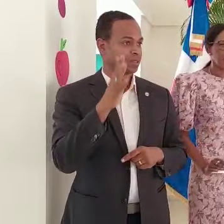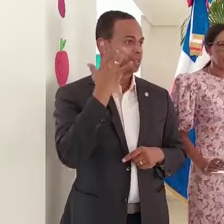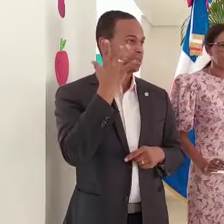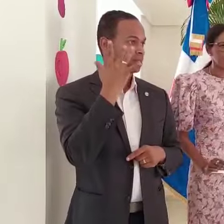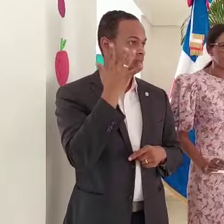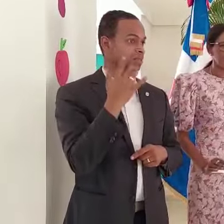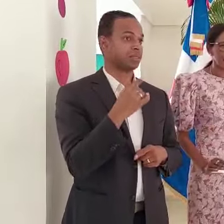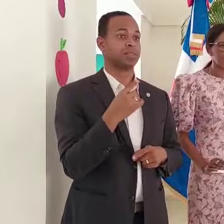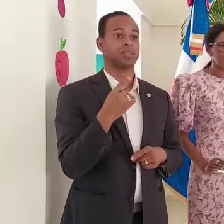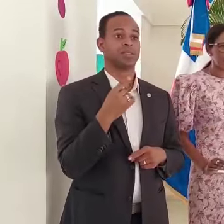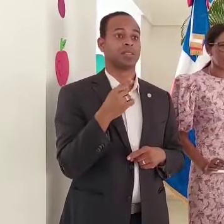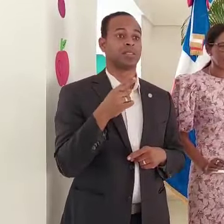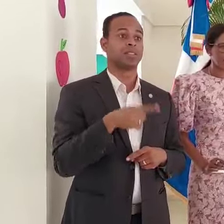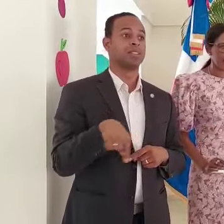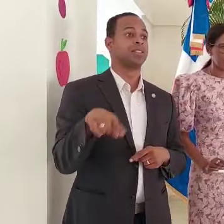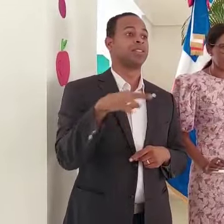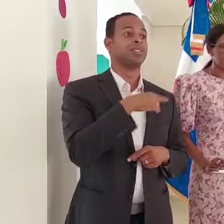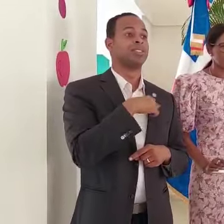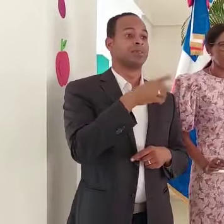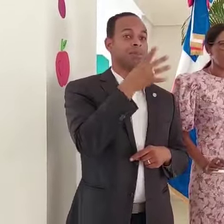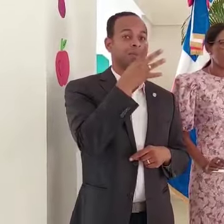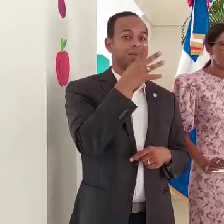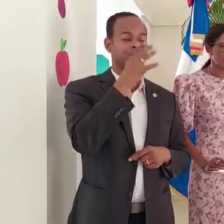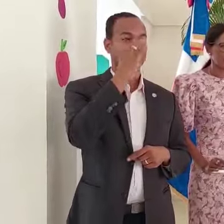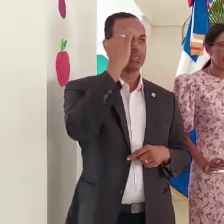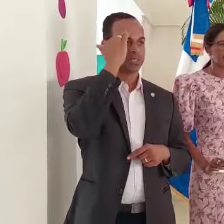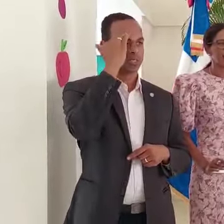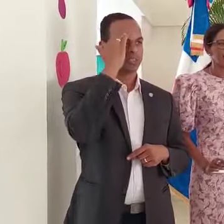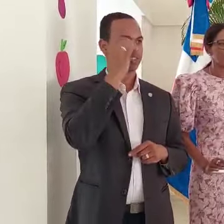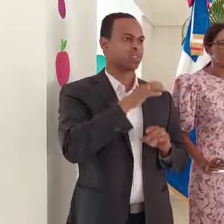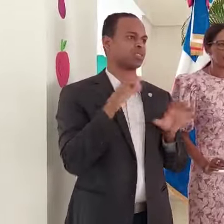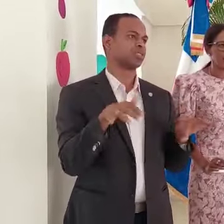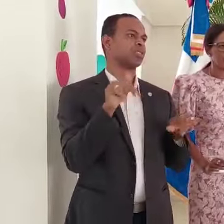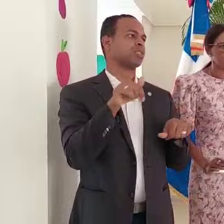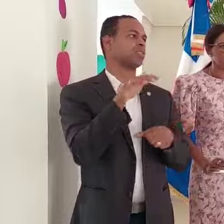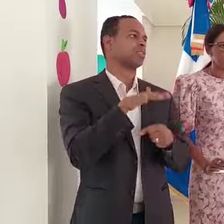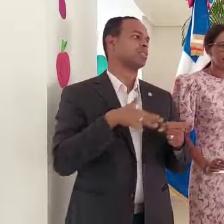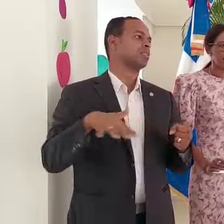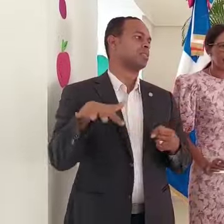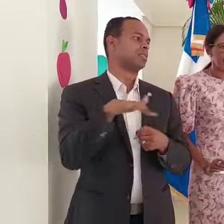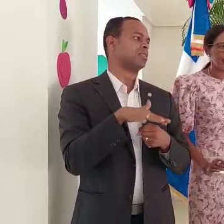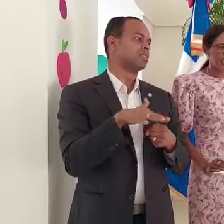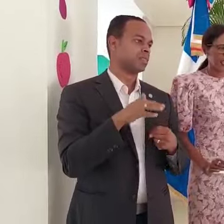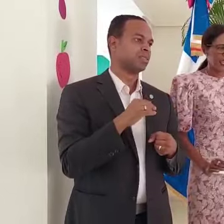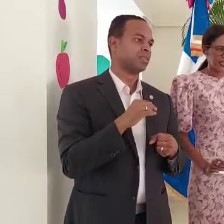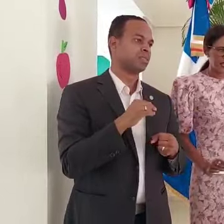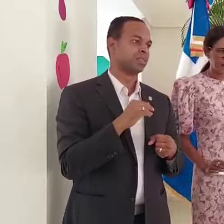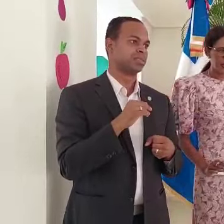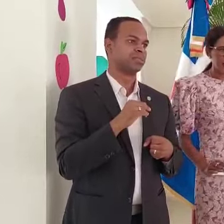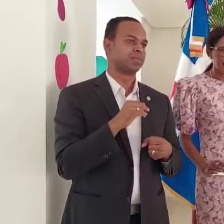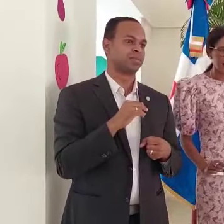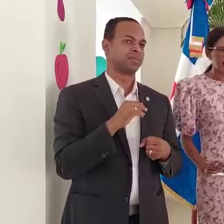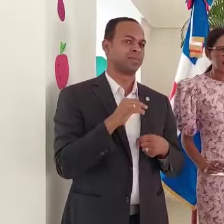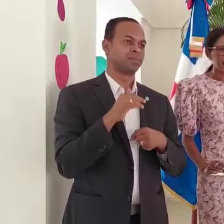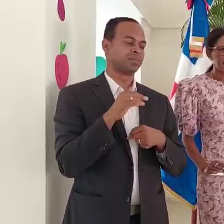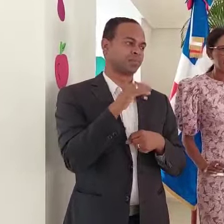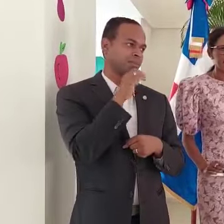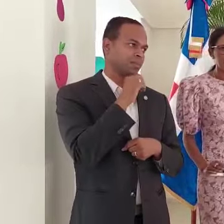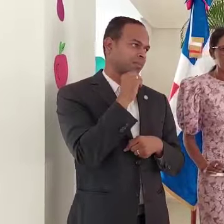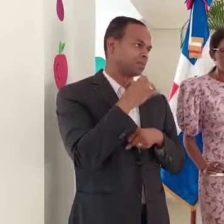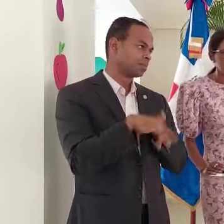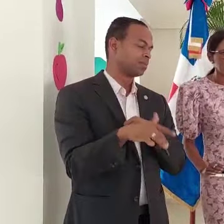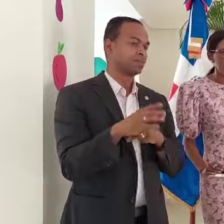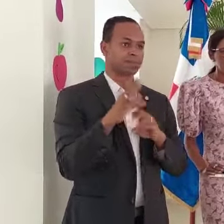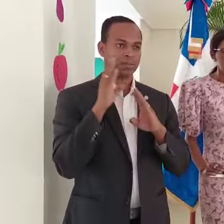porque las que somos madres sabemos lo que se hace en estos centros de temprana edad, que es